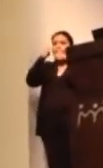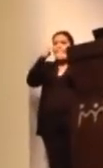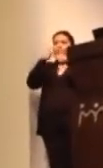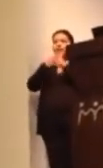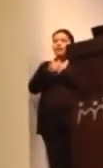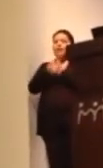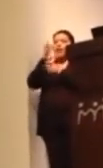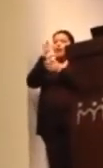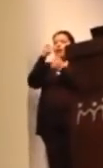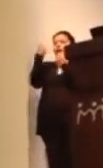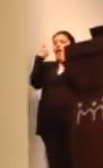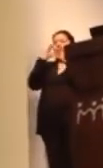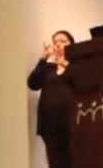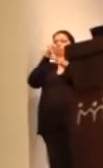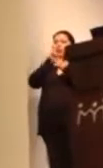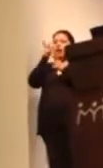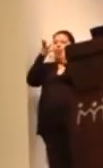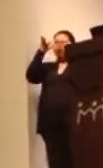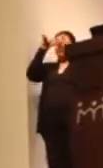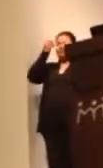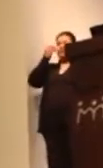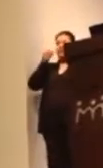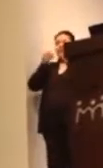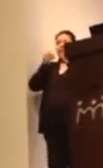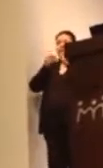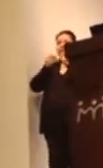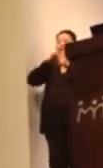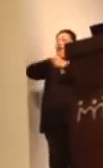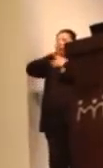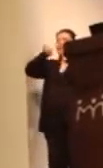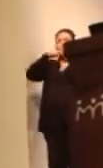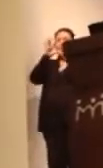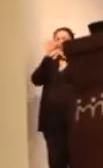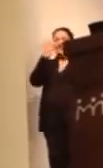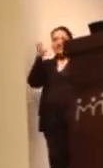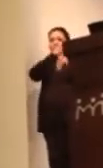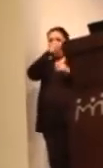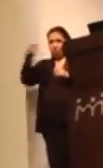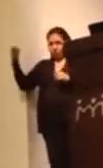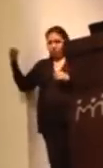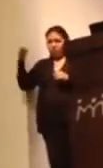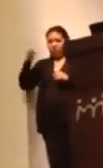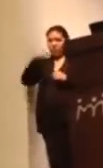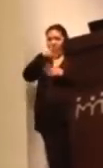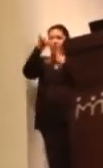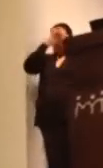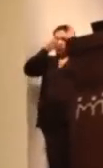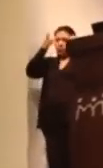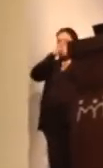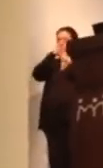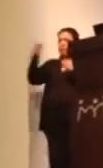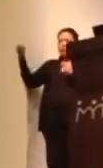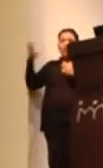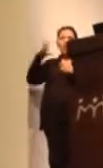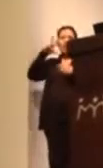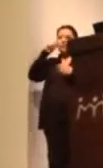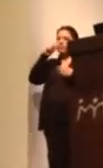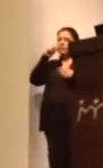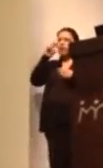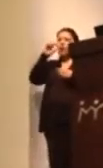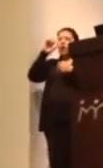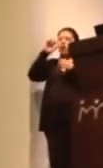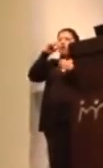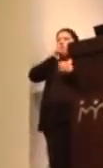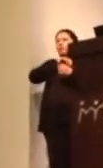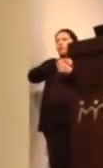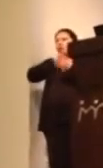capta algunas palabras. No capta toda la frase y a veces no capta toda la orden.